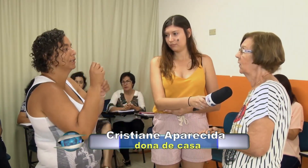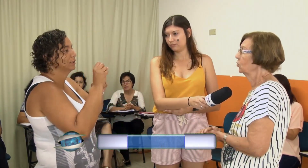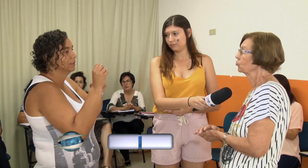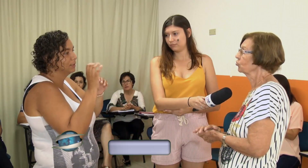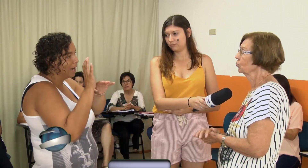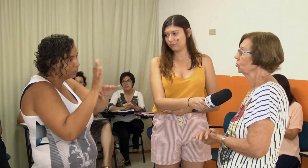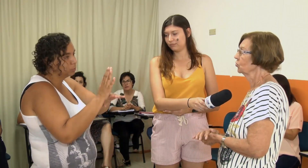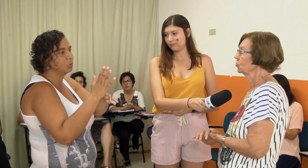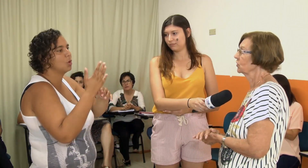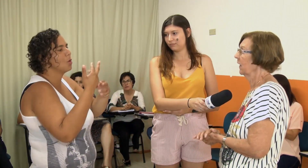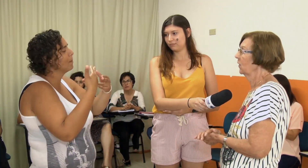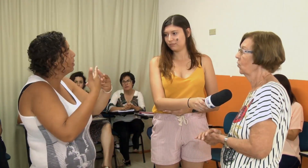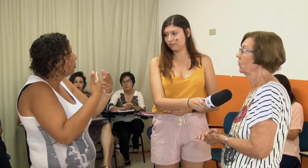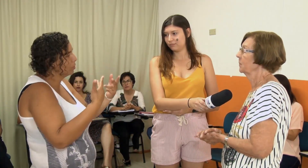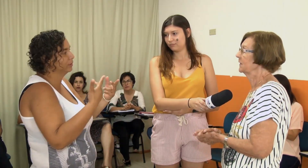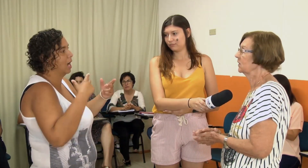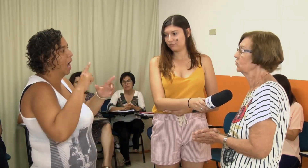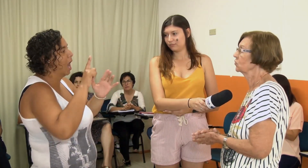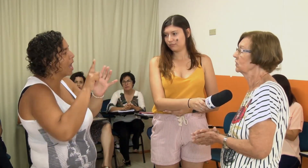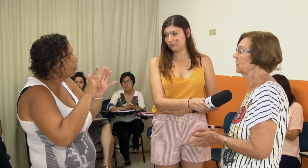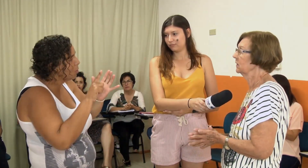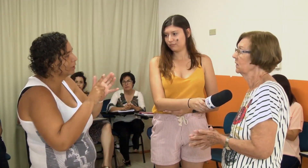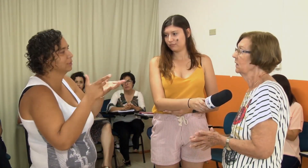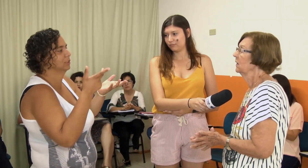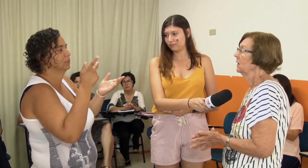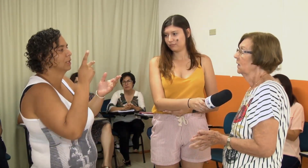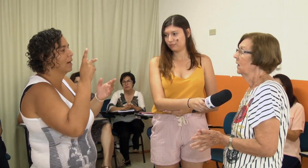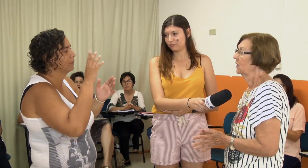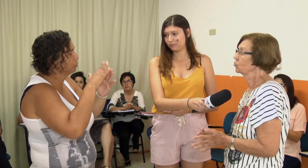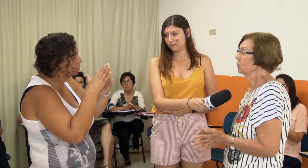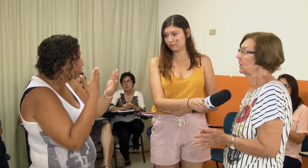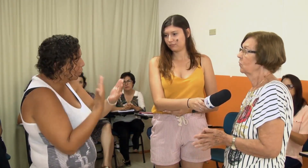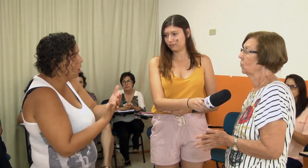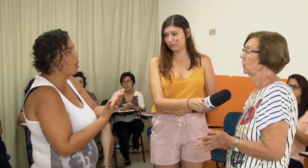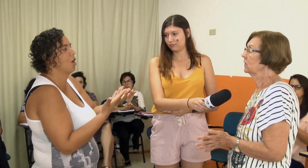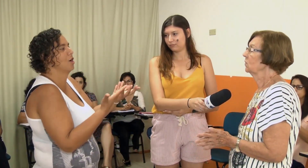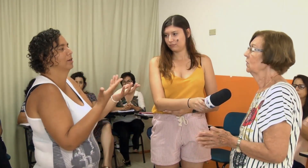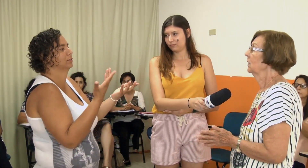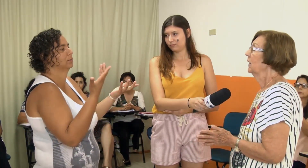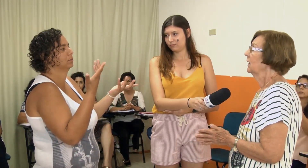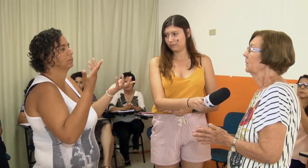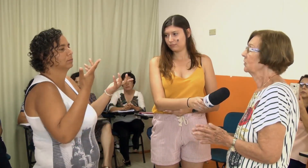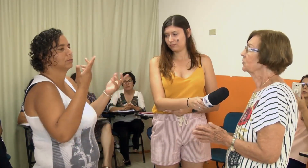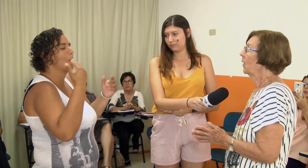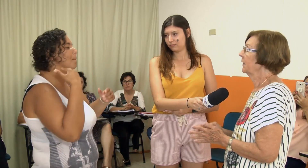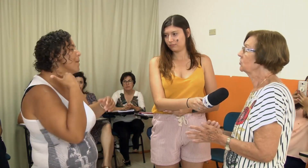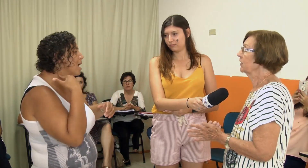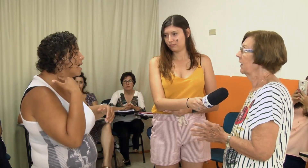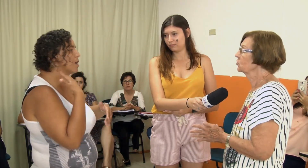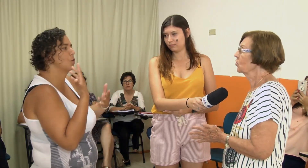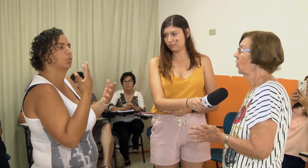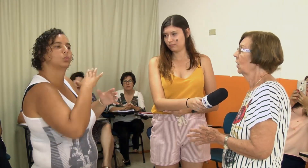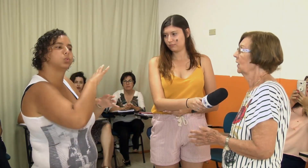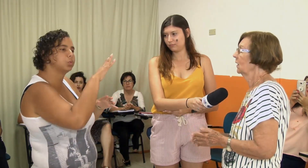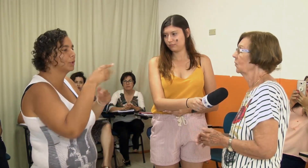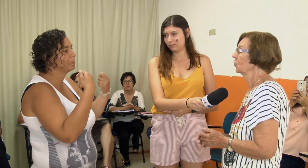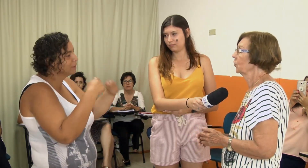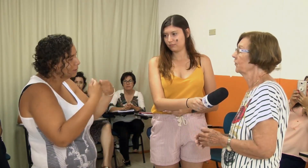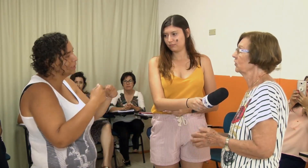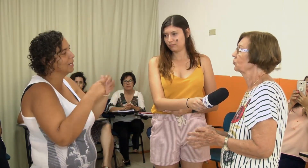os surdos, quem ouve, para traduzir. Ajuda muito. E principalmente na escola, o professor,